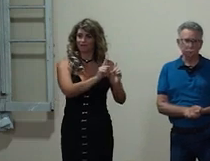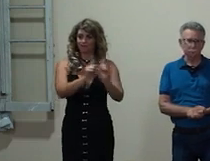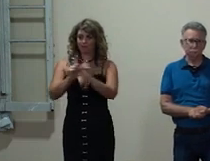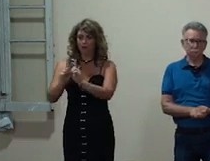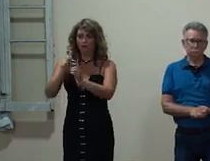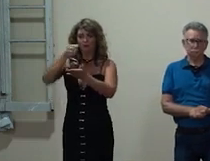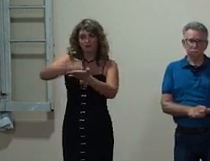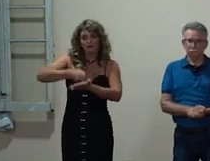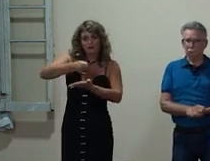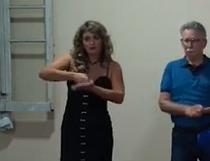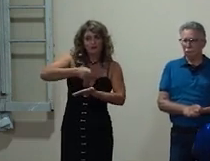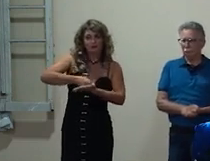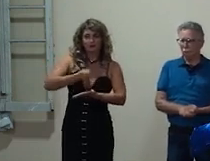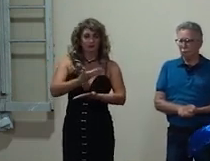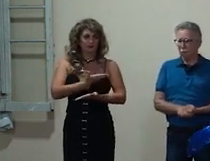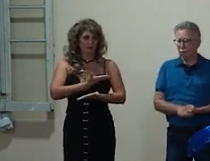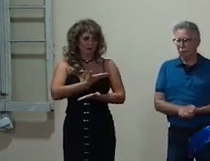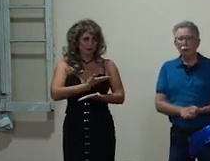labuta,